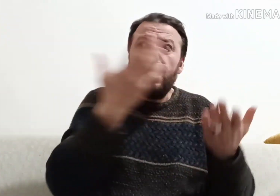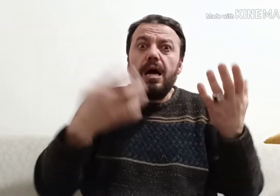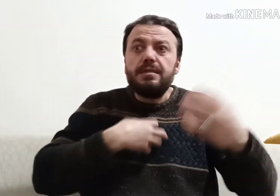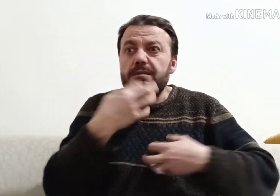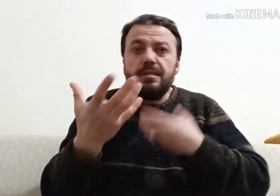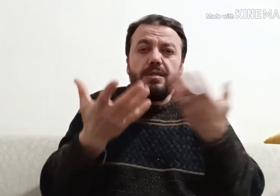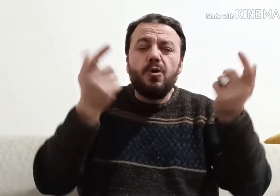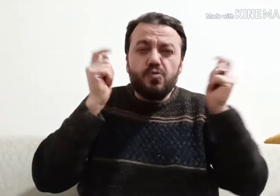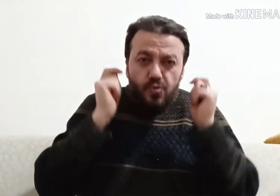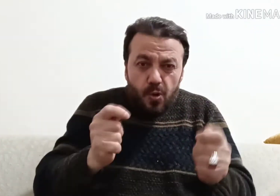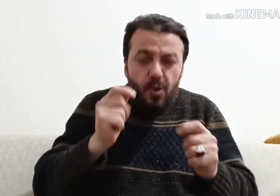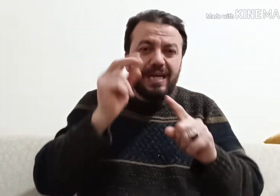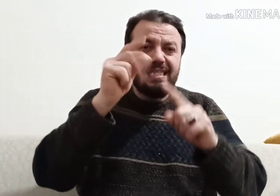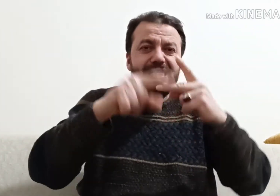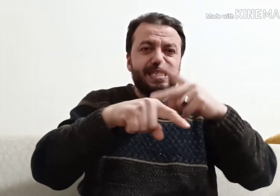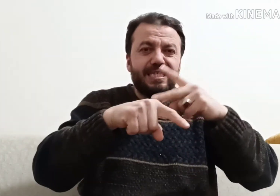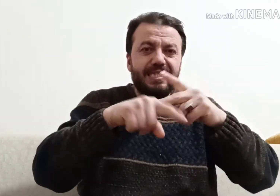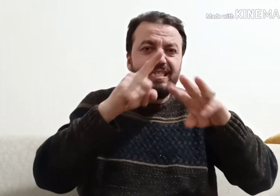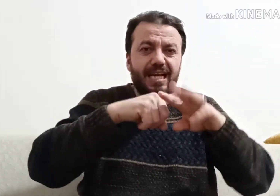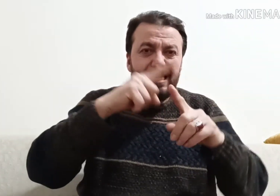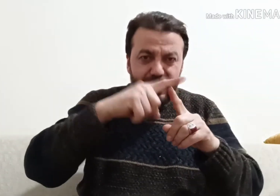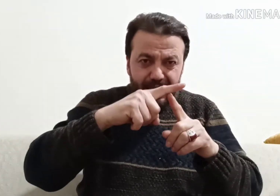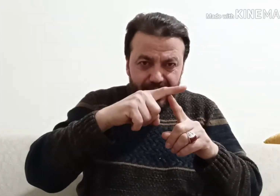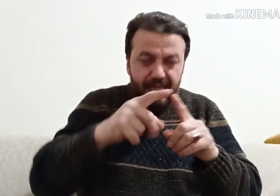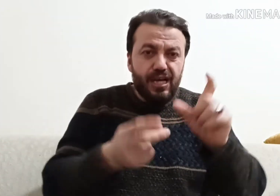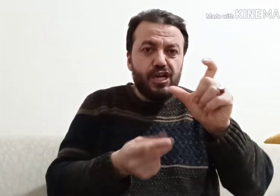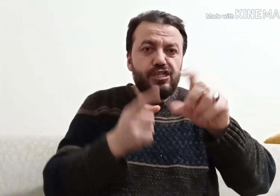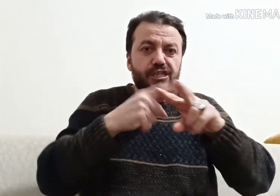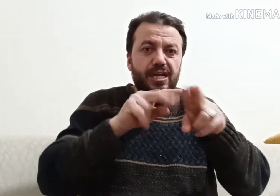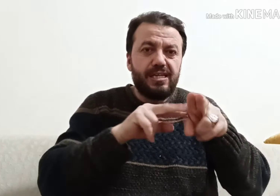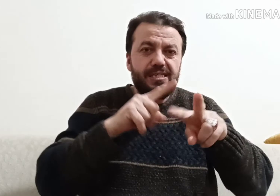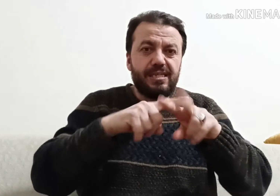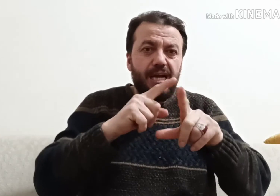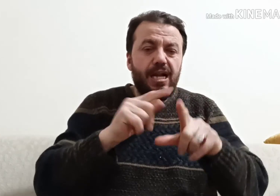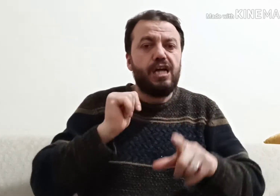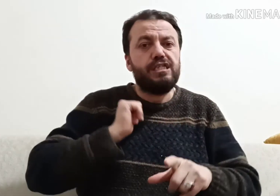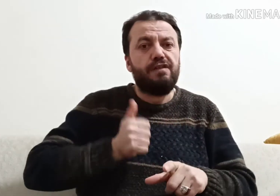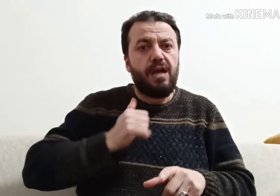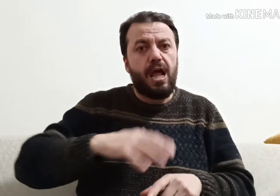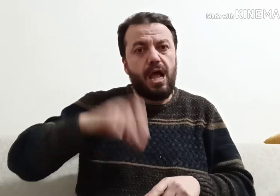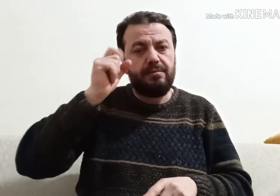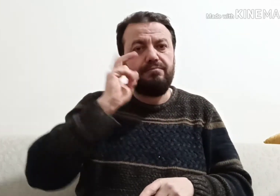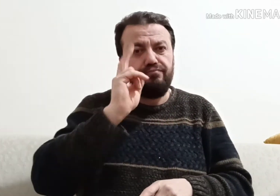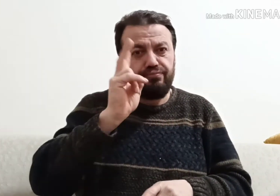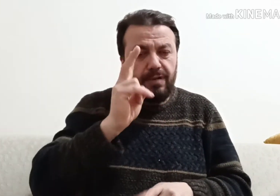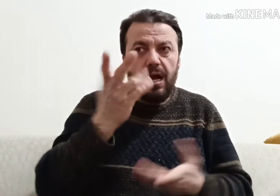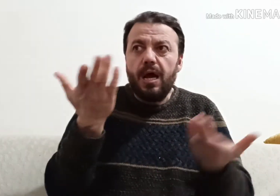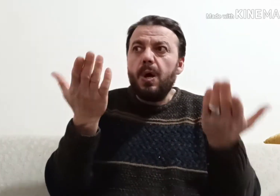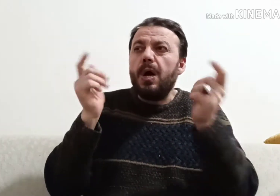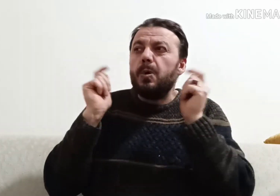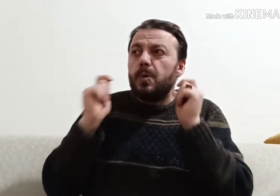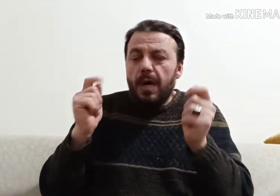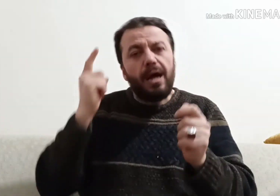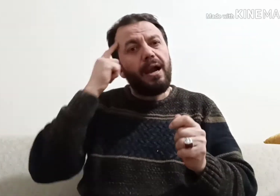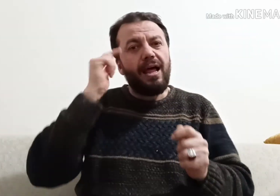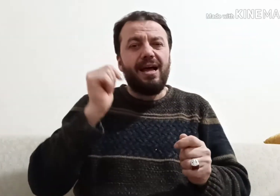bir kişi bir çözüm buluyor. Savcı İzzet Çakal